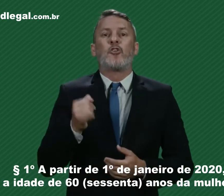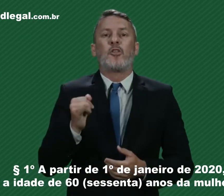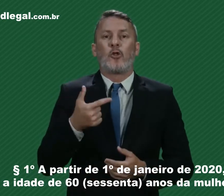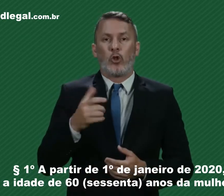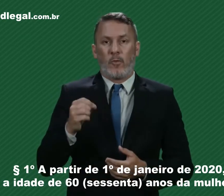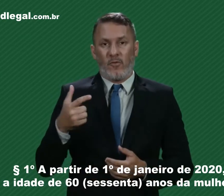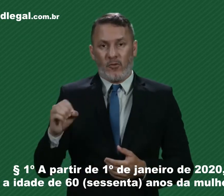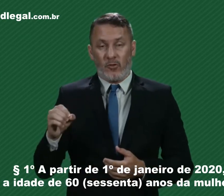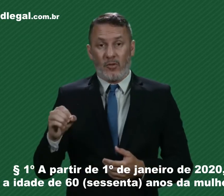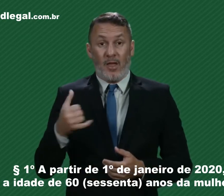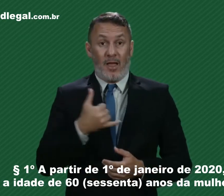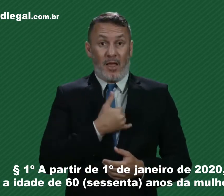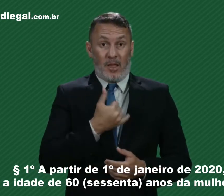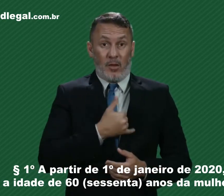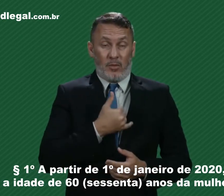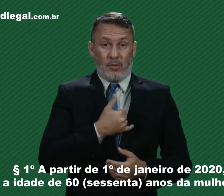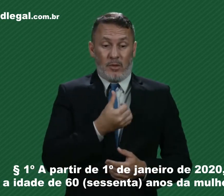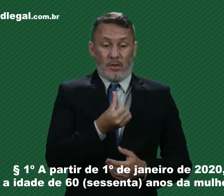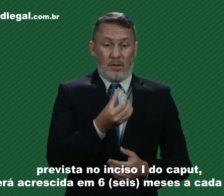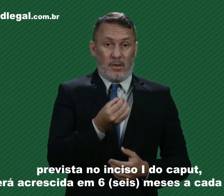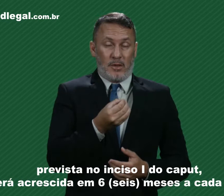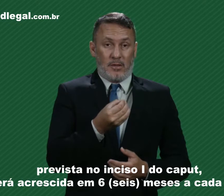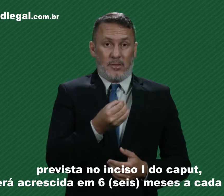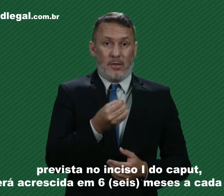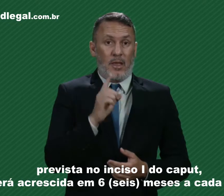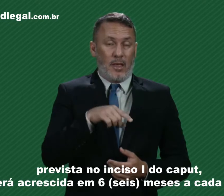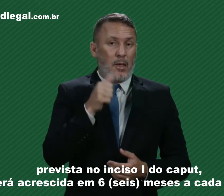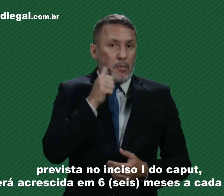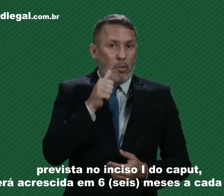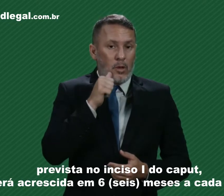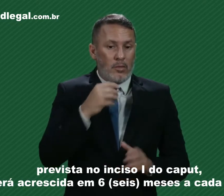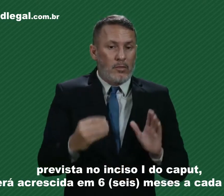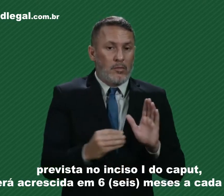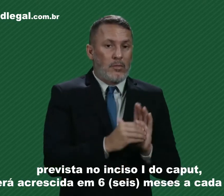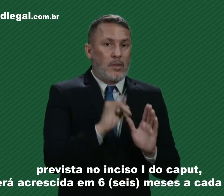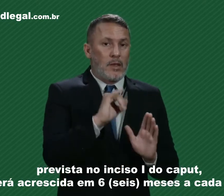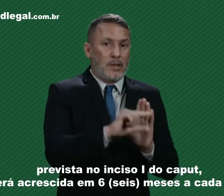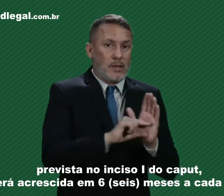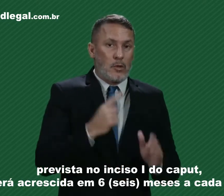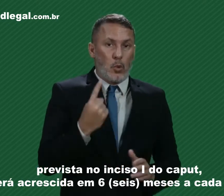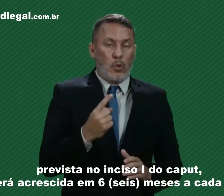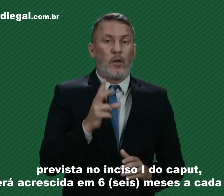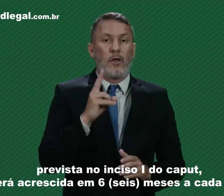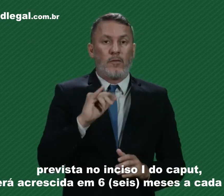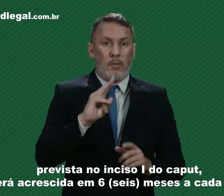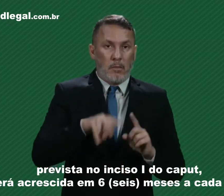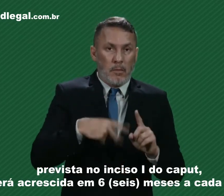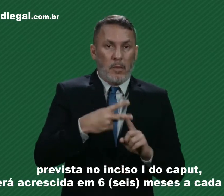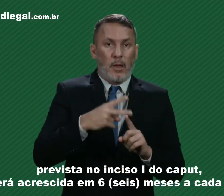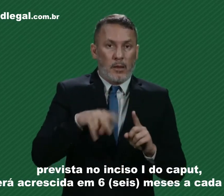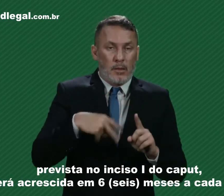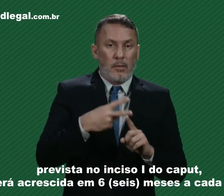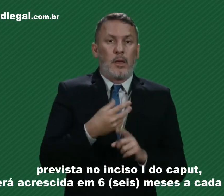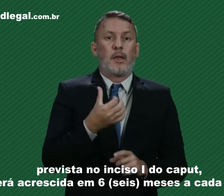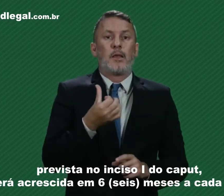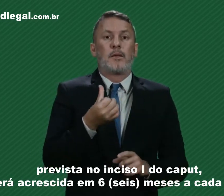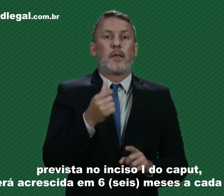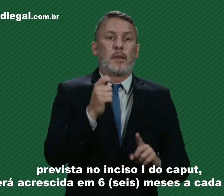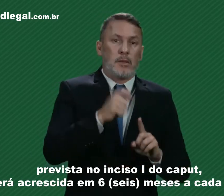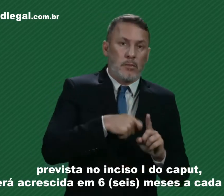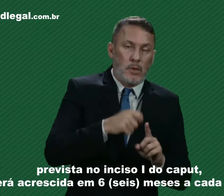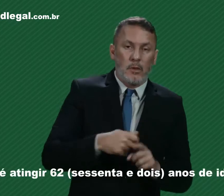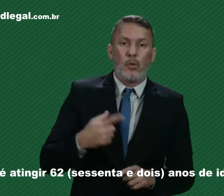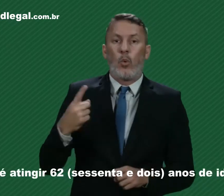2020, a idade de 60 anos da mulher prevista no inciso 1 do caput será acrescida em 6 meses a